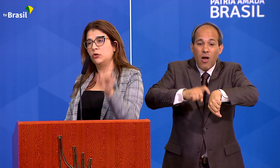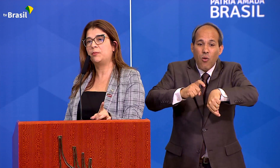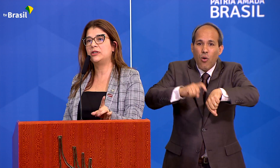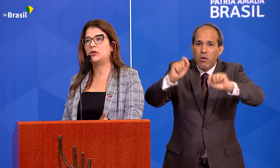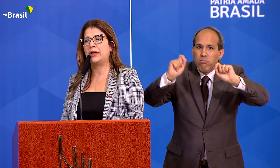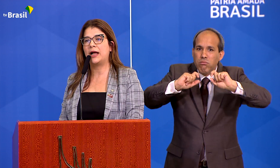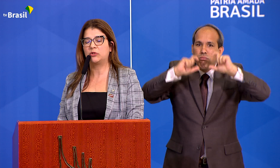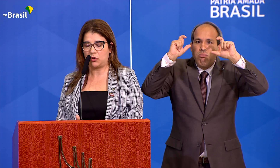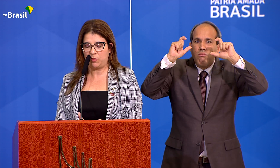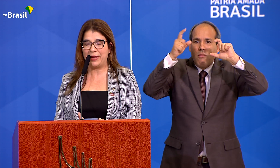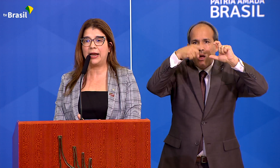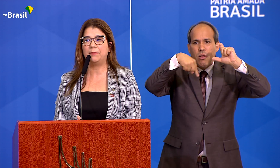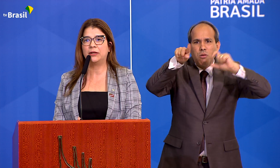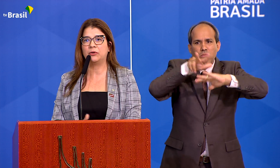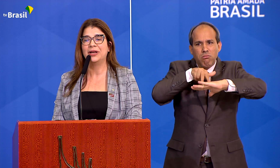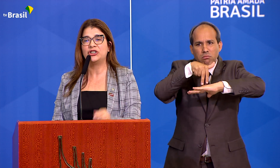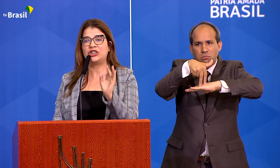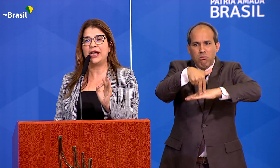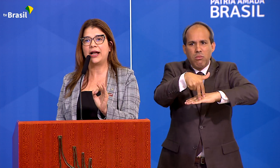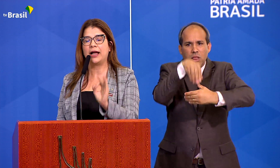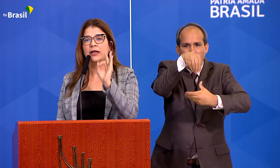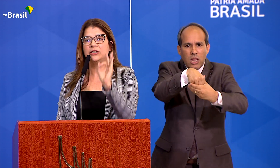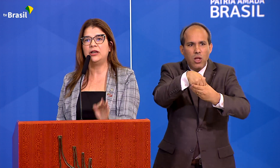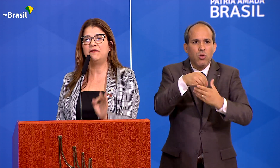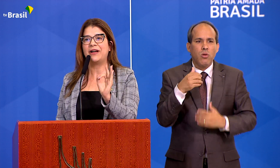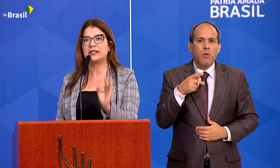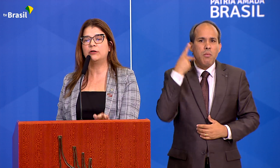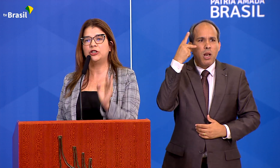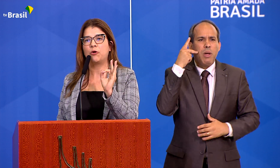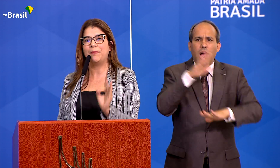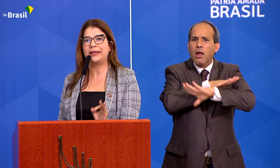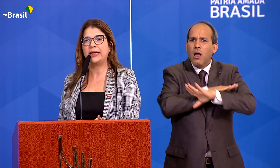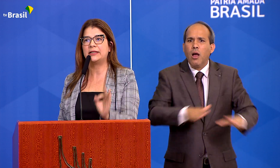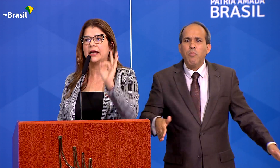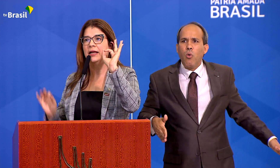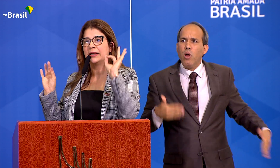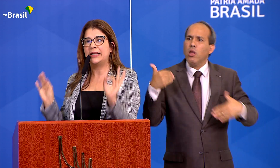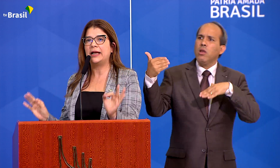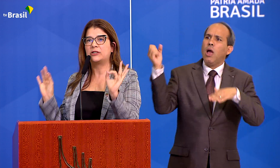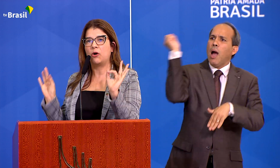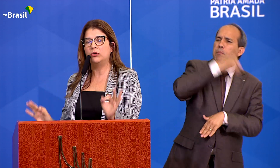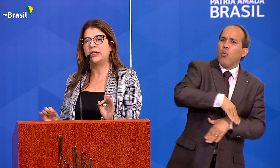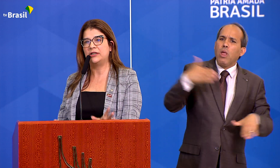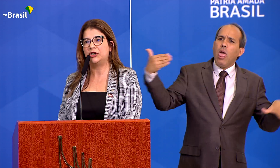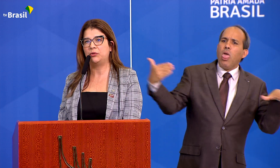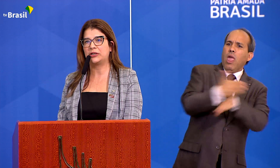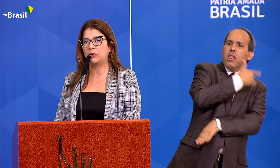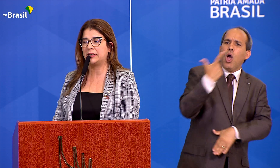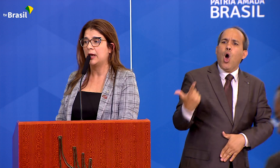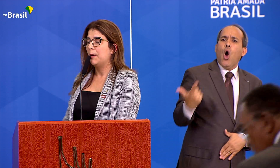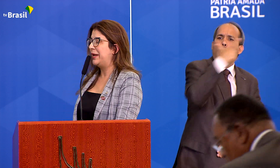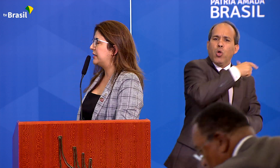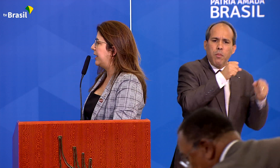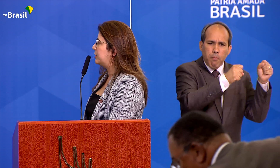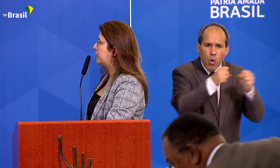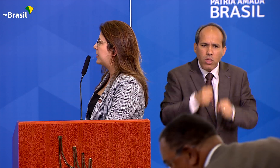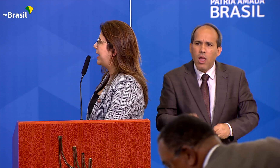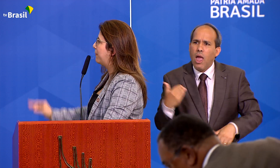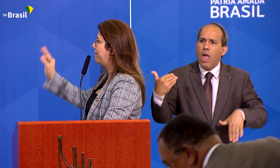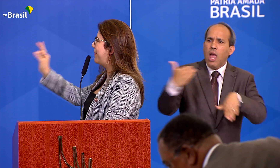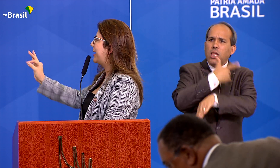hora de nos posicionarmos como o Parlamento chega de invasão de competência das outras instituições